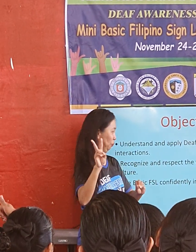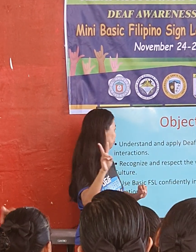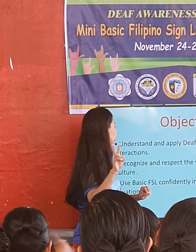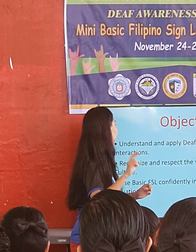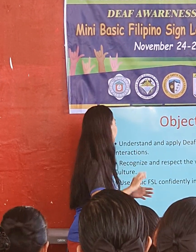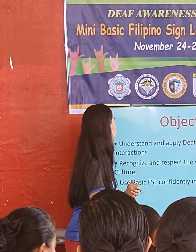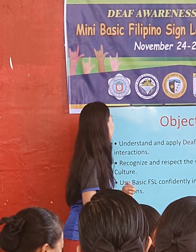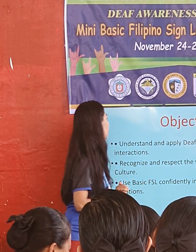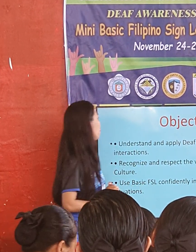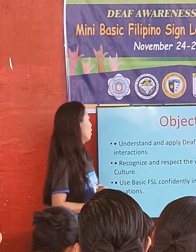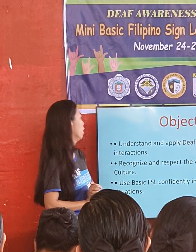number 2,